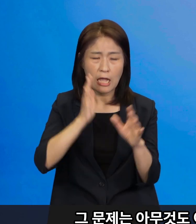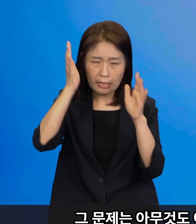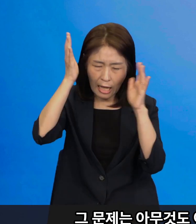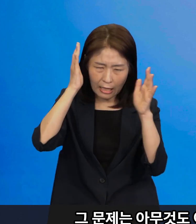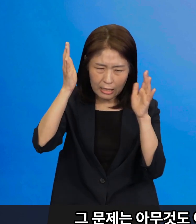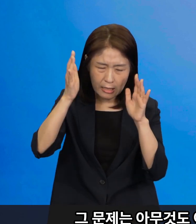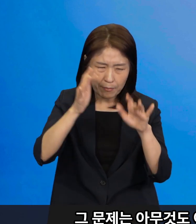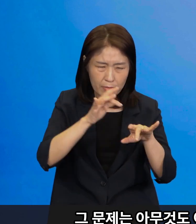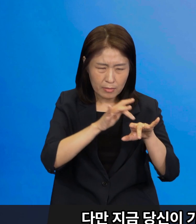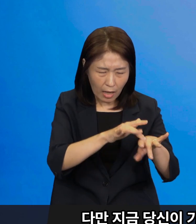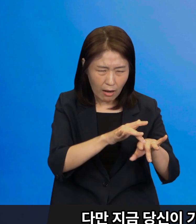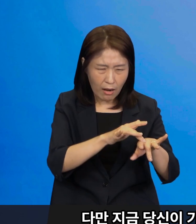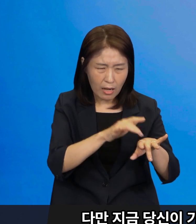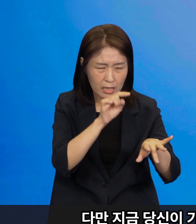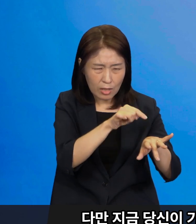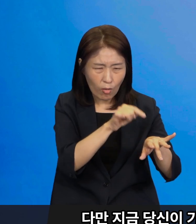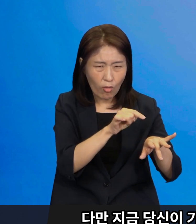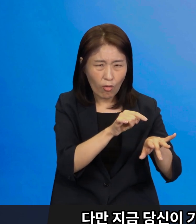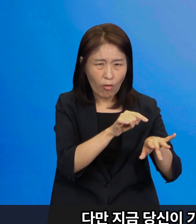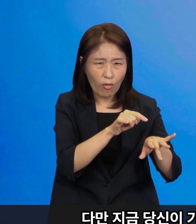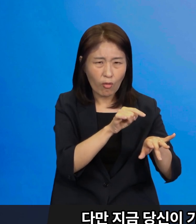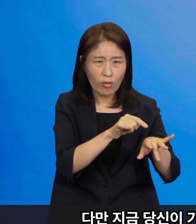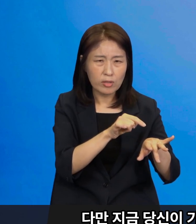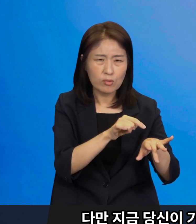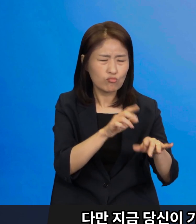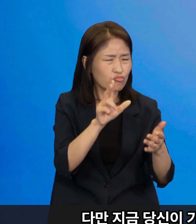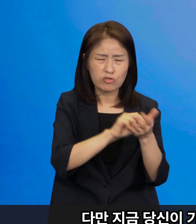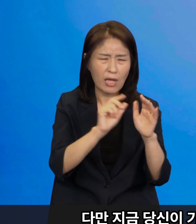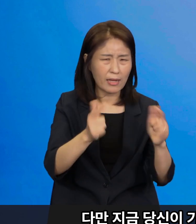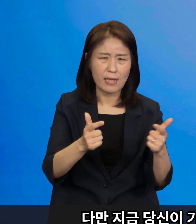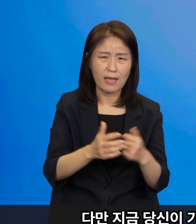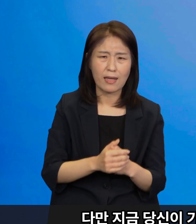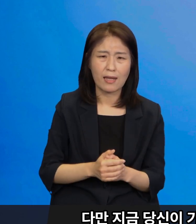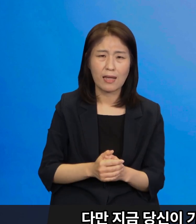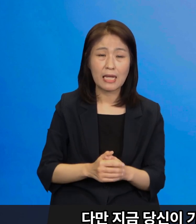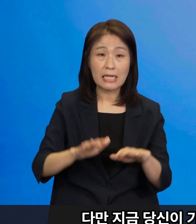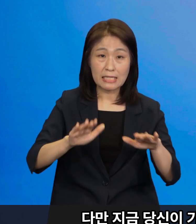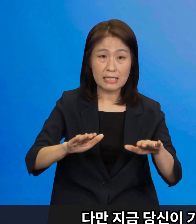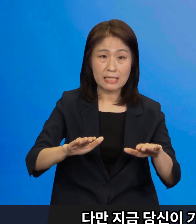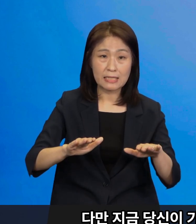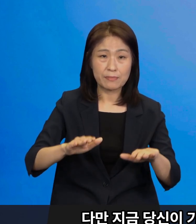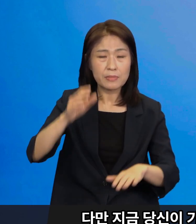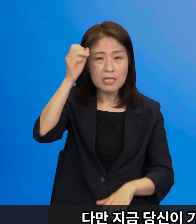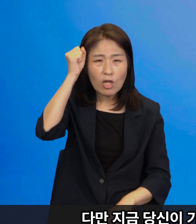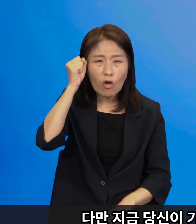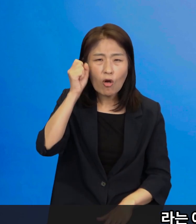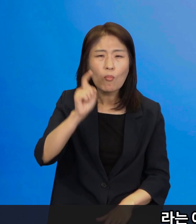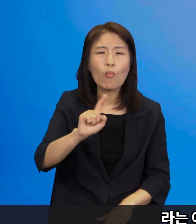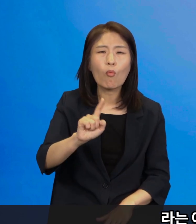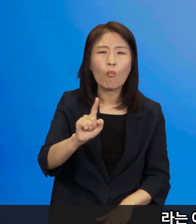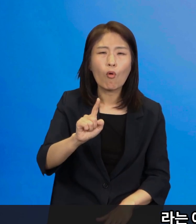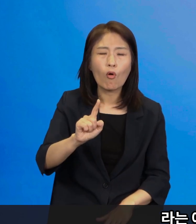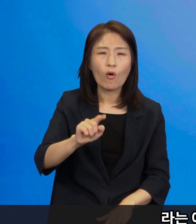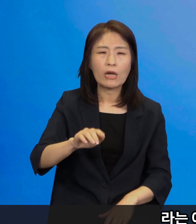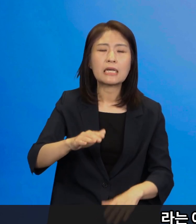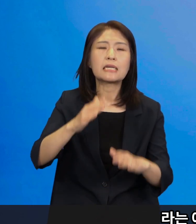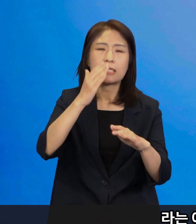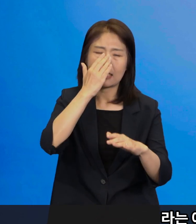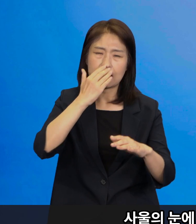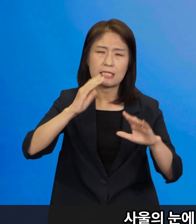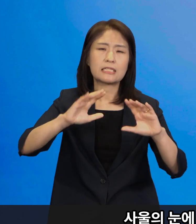해결된 문제입니다. 다만 지금 당신이 기억해야 될 것은 이스라엘입니다 라는 얘기를 하는